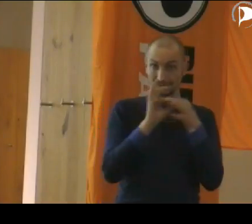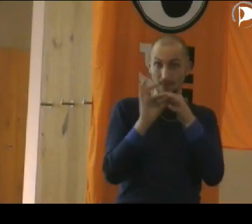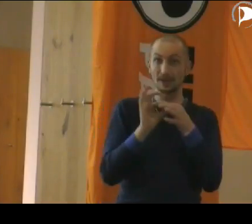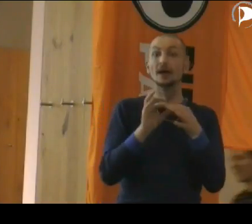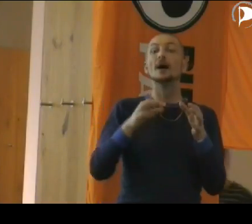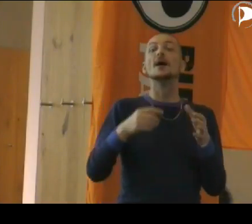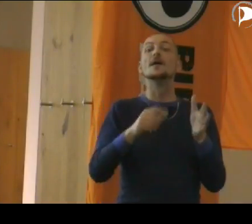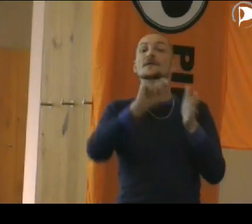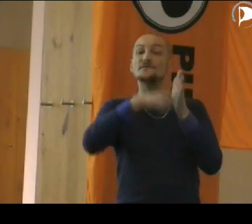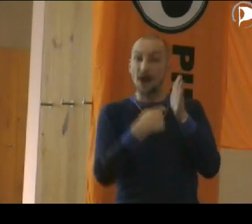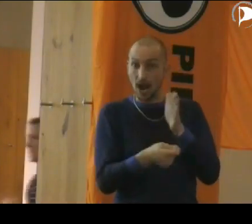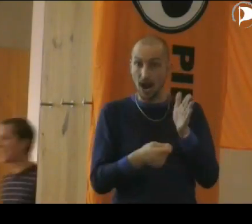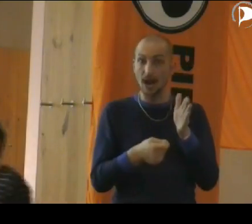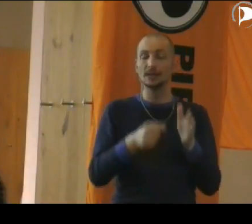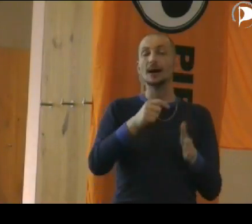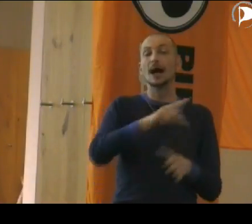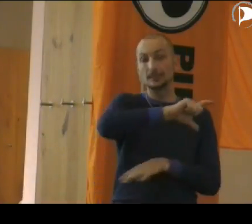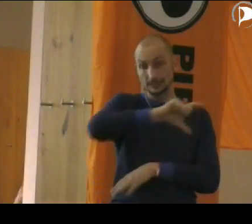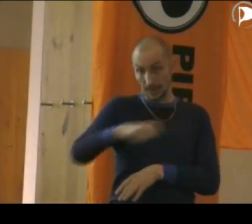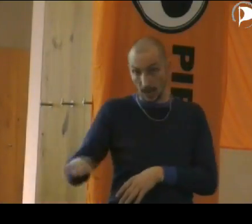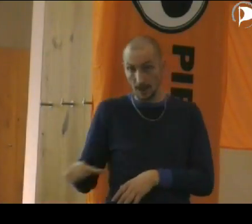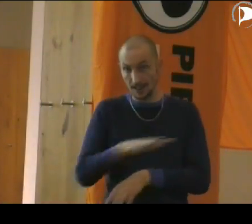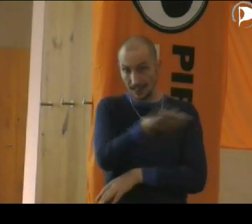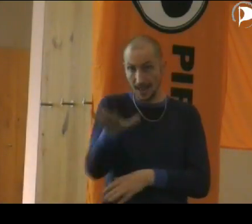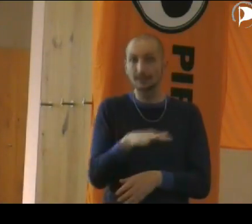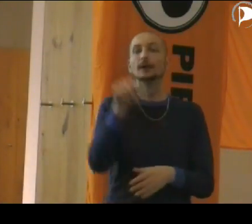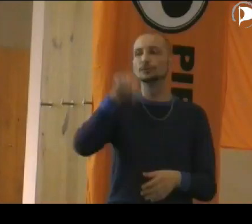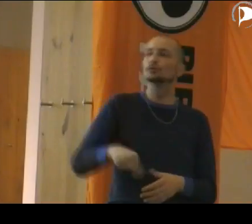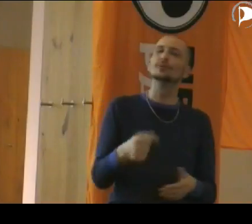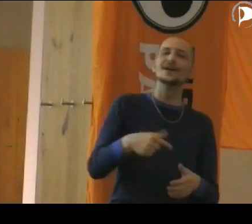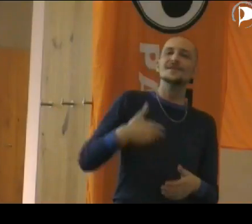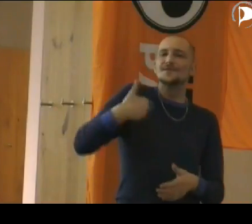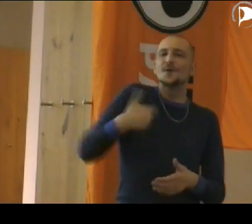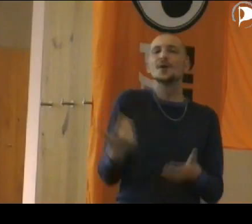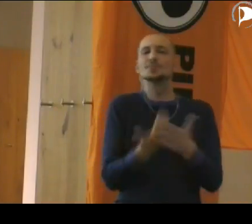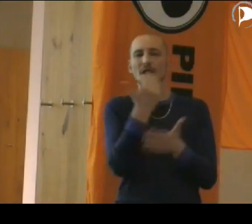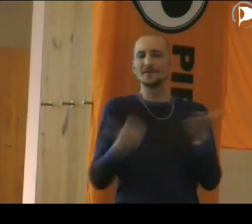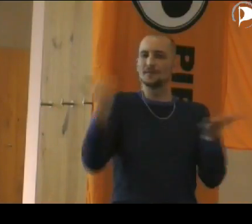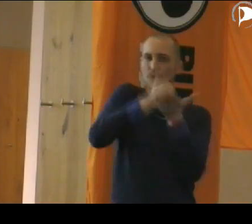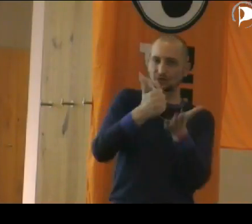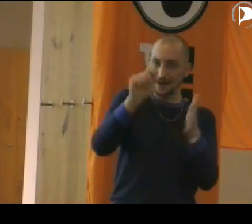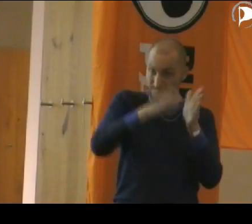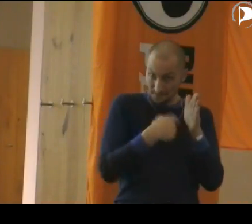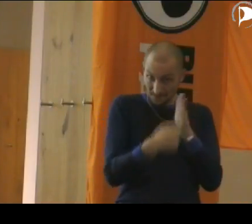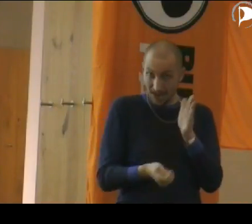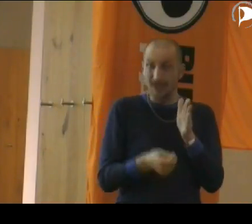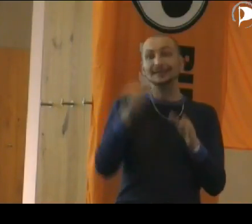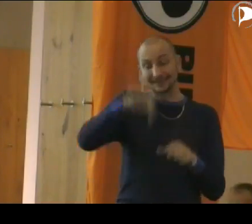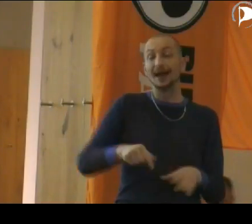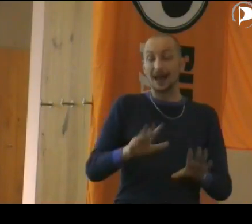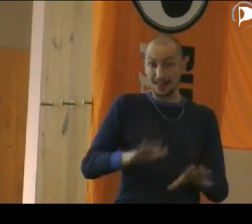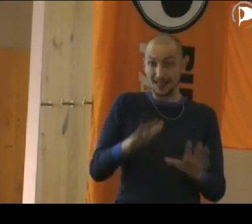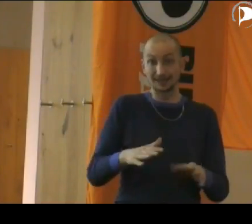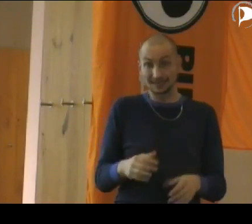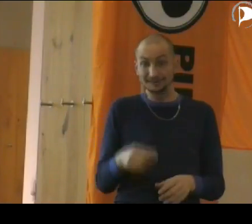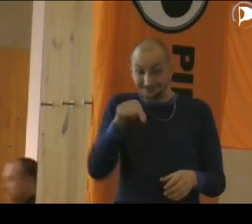weil wir haben ich habe noch fröhlich neuen vorstand wählen geht es draußen langsam bewusst wir wissen